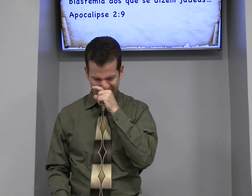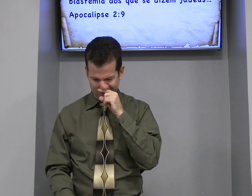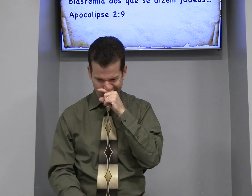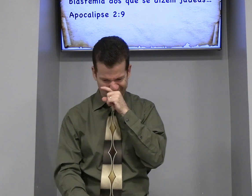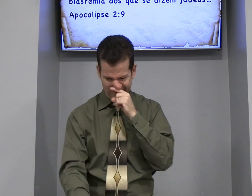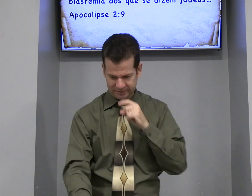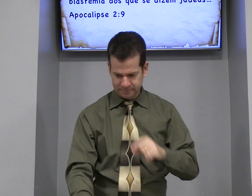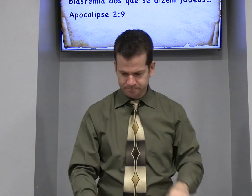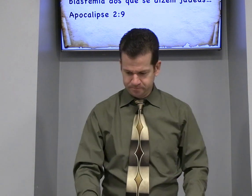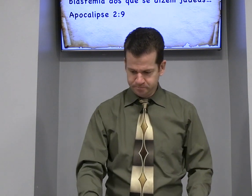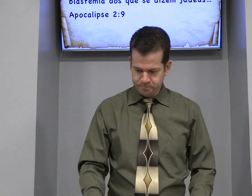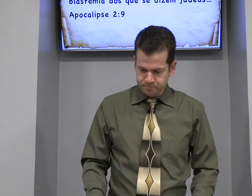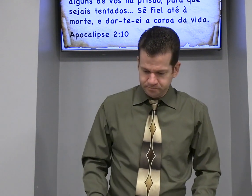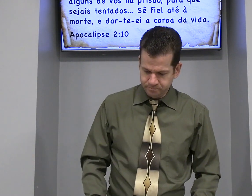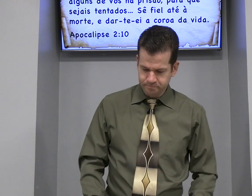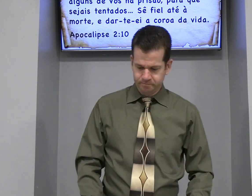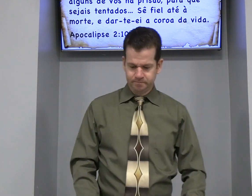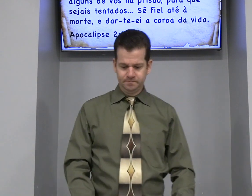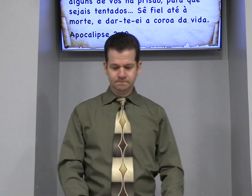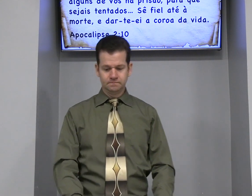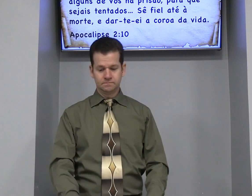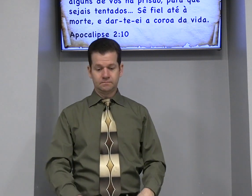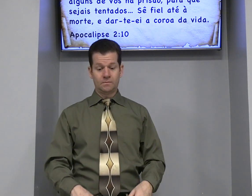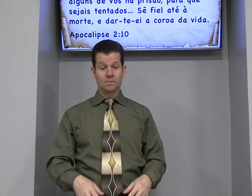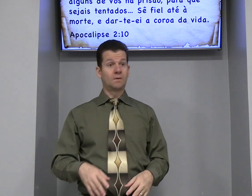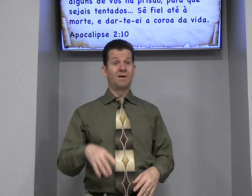a perseguição dos outros fora da igreja.